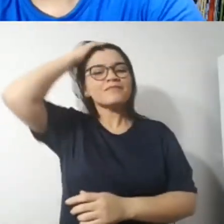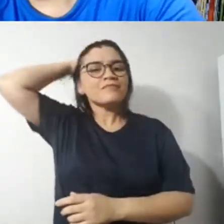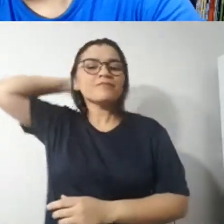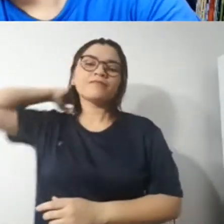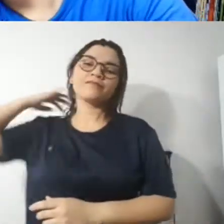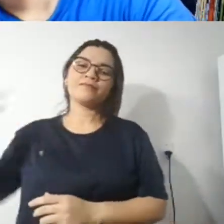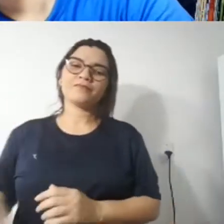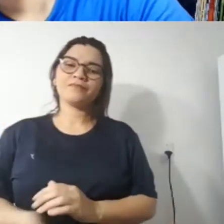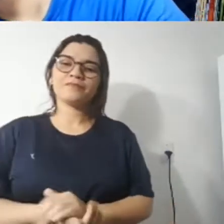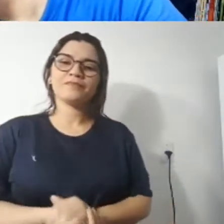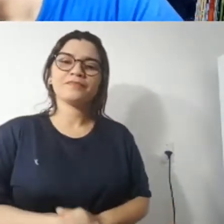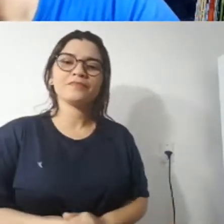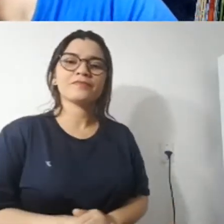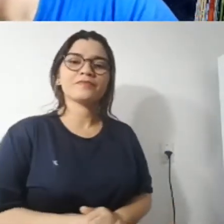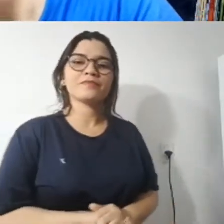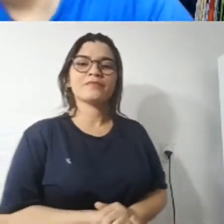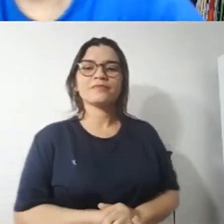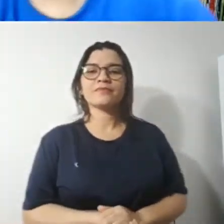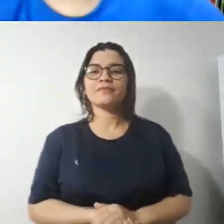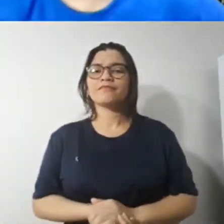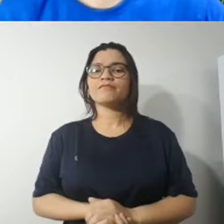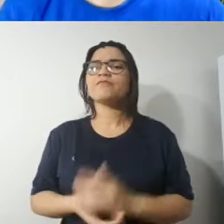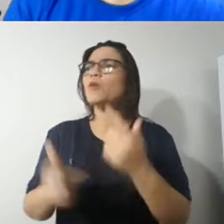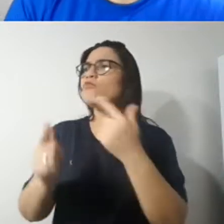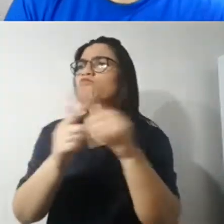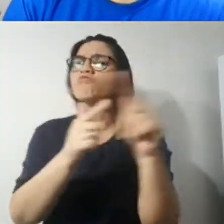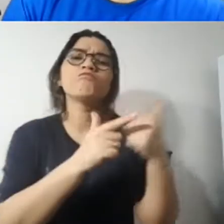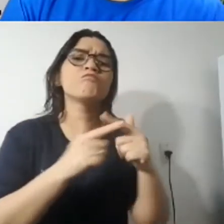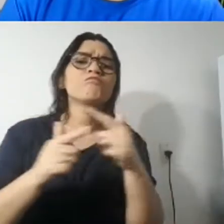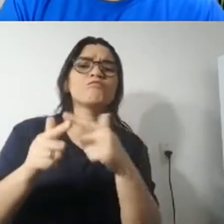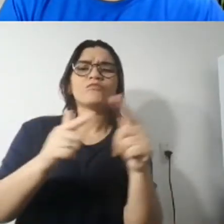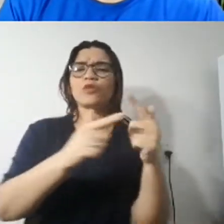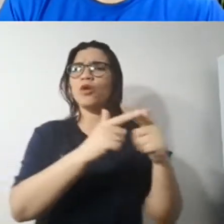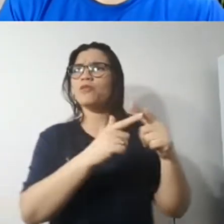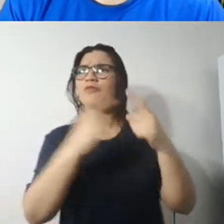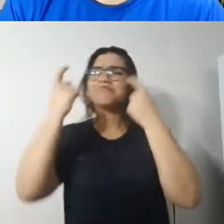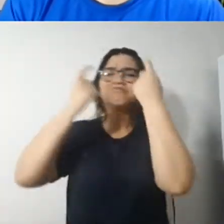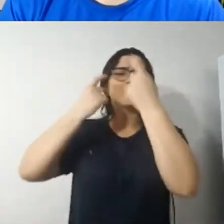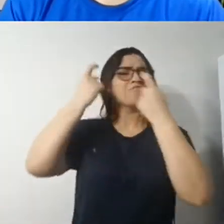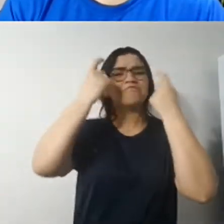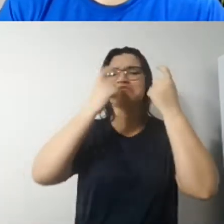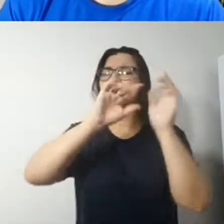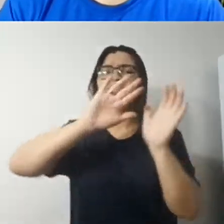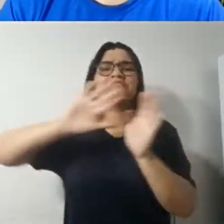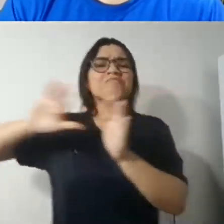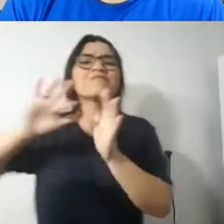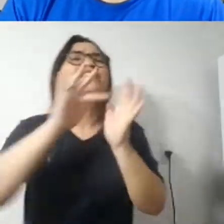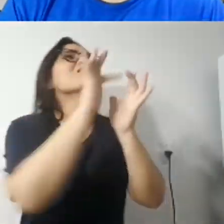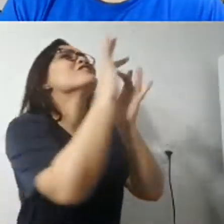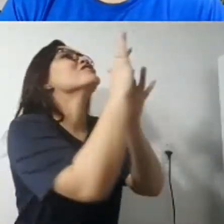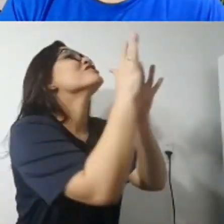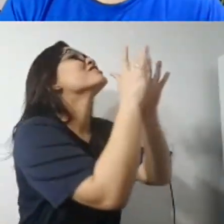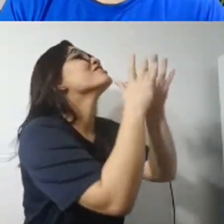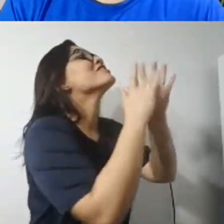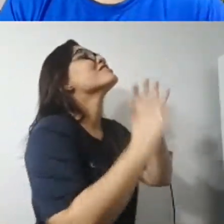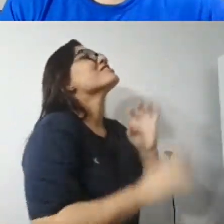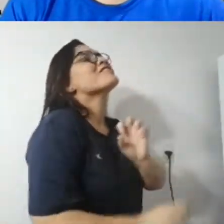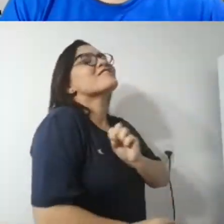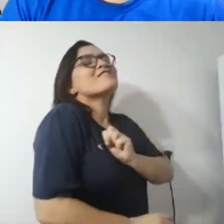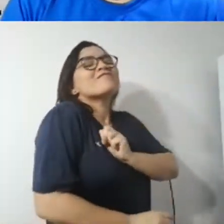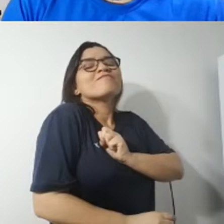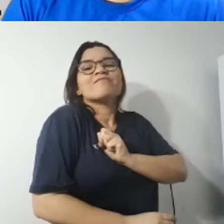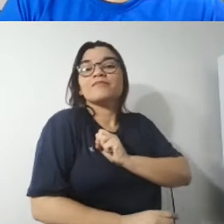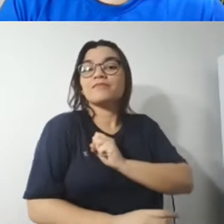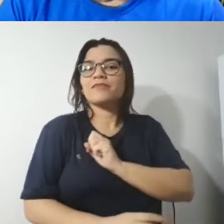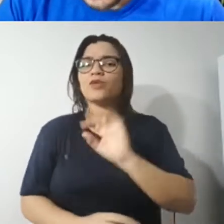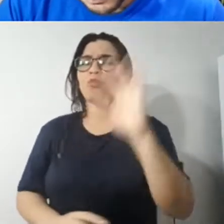não há circunstância, olha o seu amor, não me quero